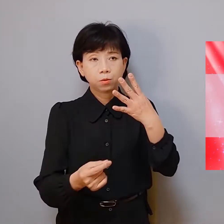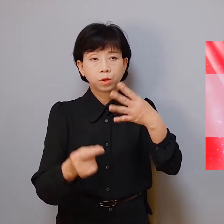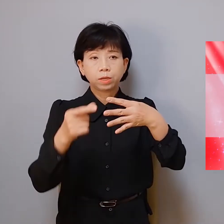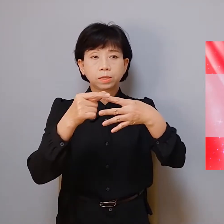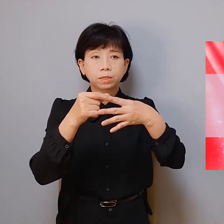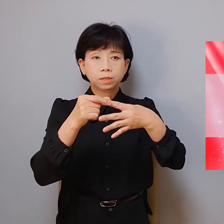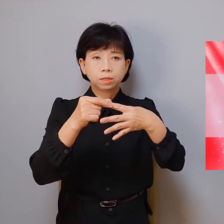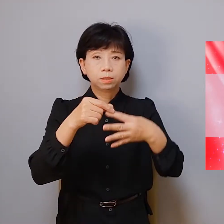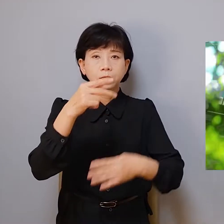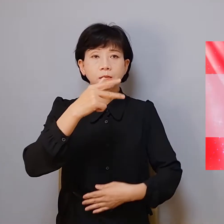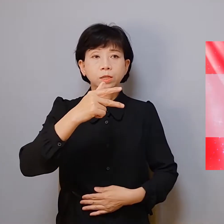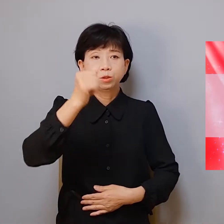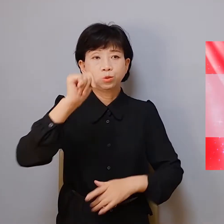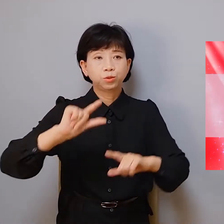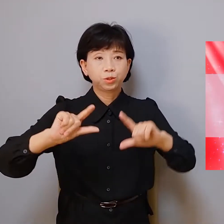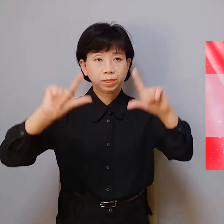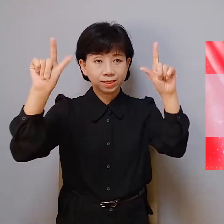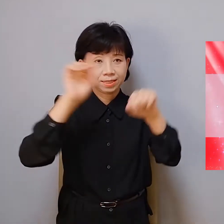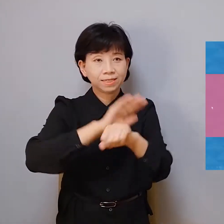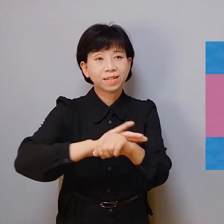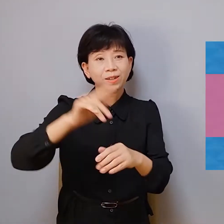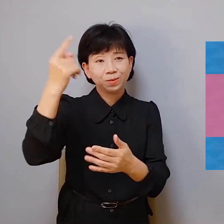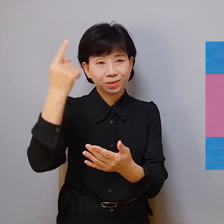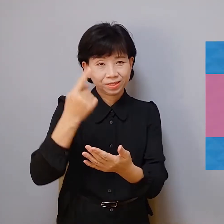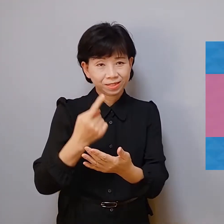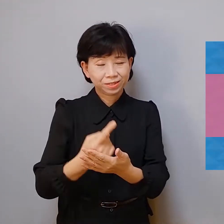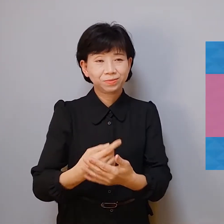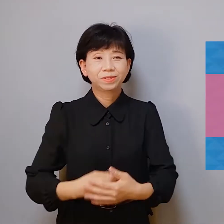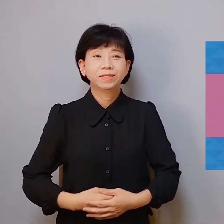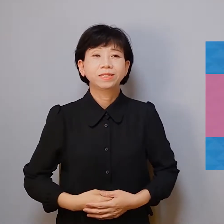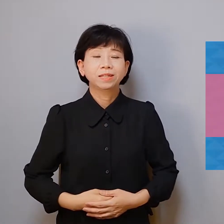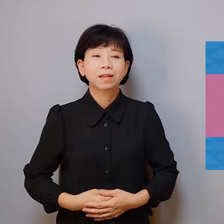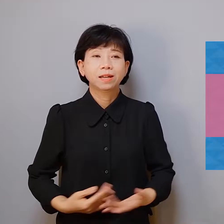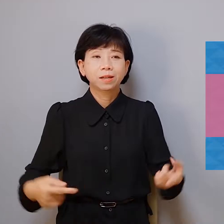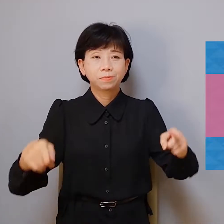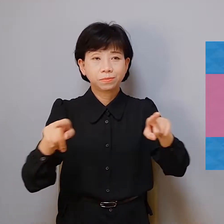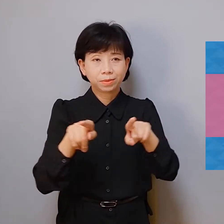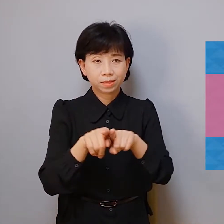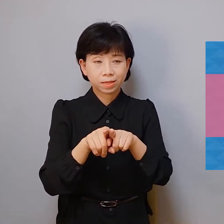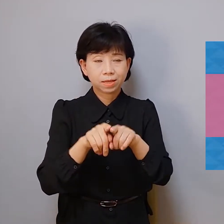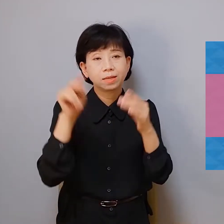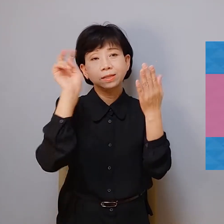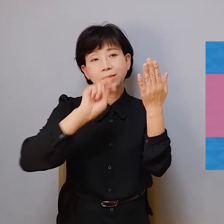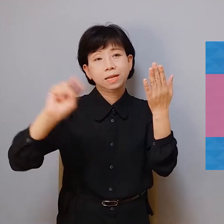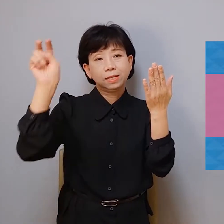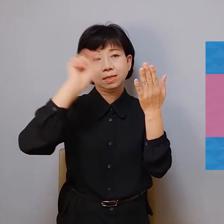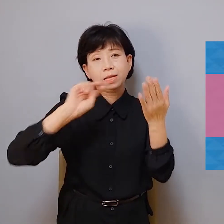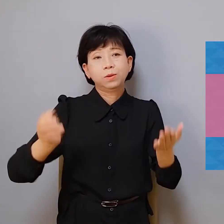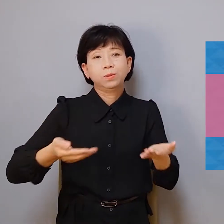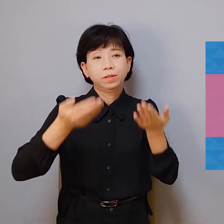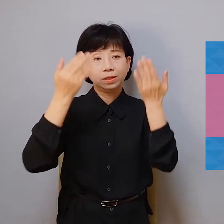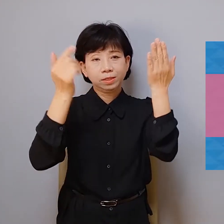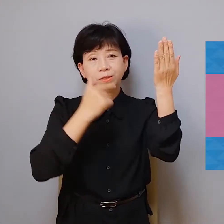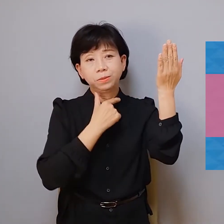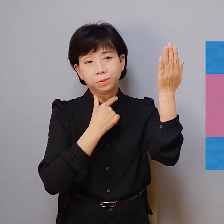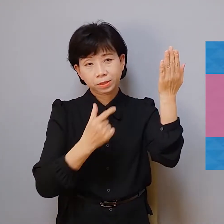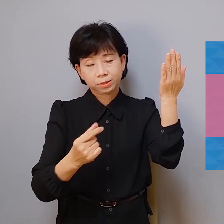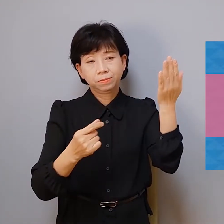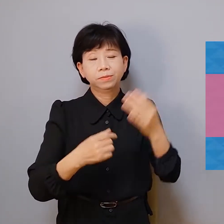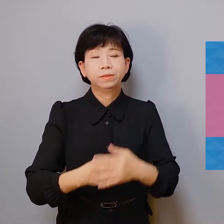오늘 첫째 주일입니다. 오늘 잘 나오셨습니다. 이 시간에 함께 찬양 올려드리기